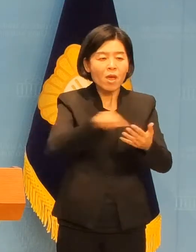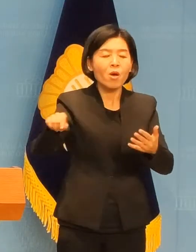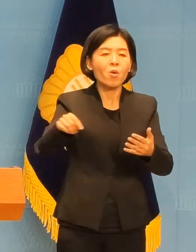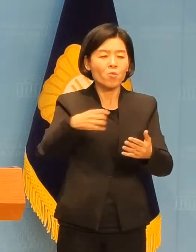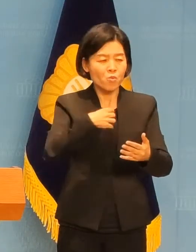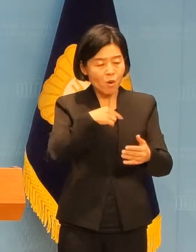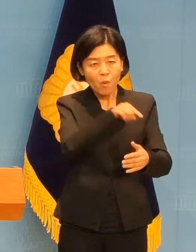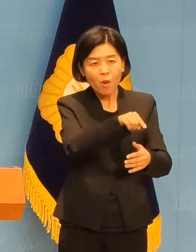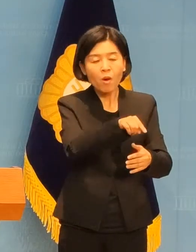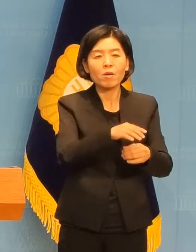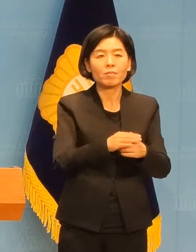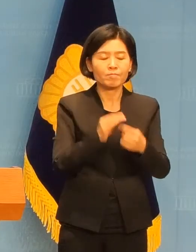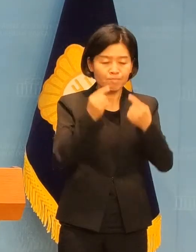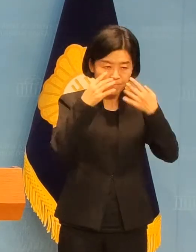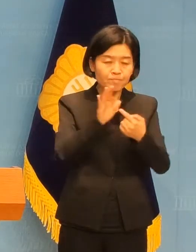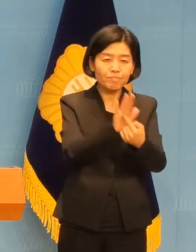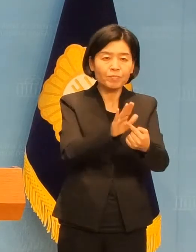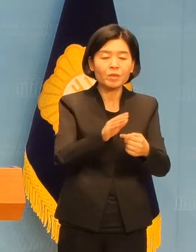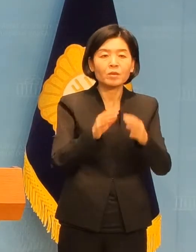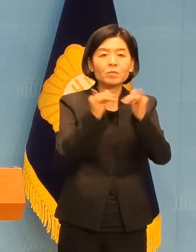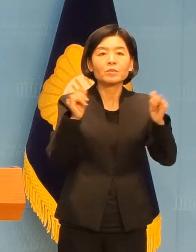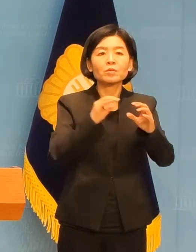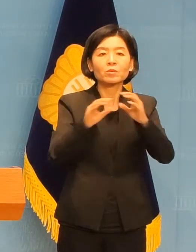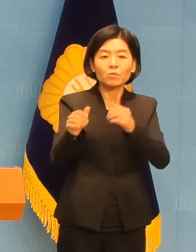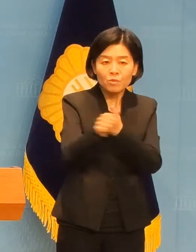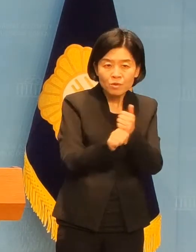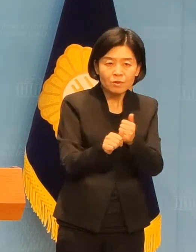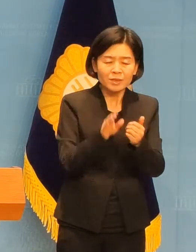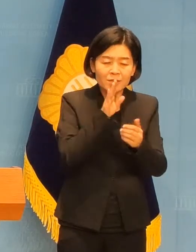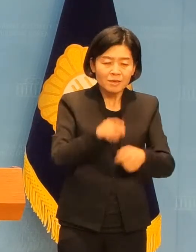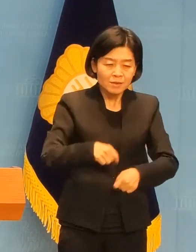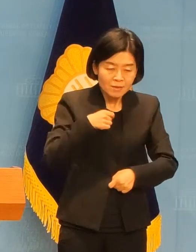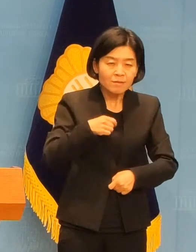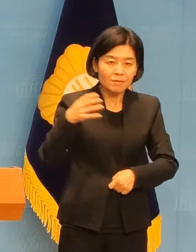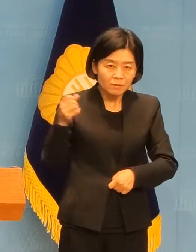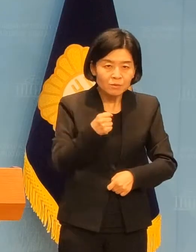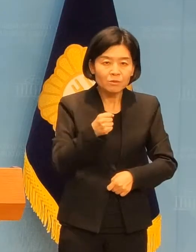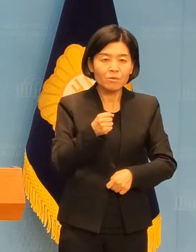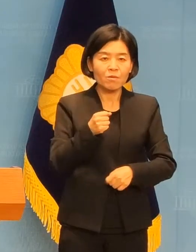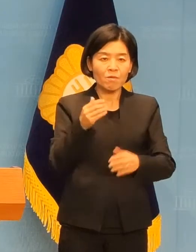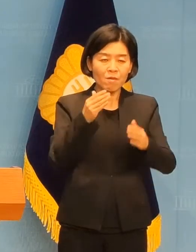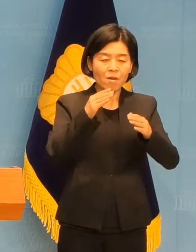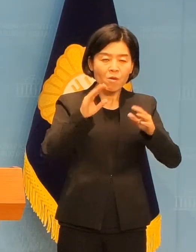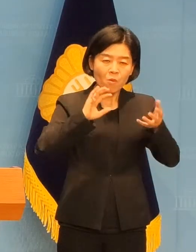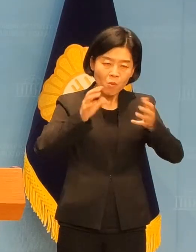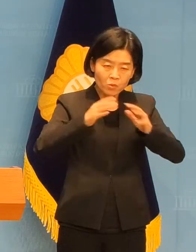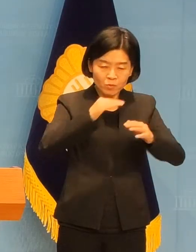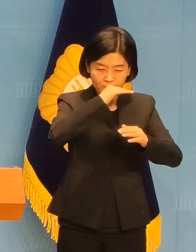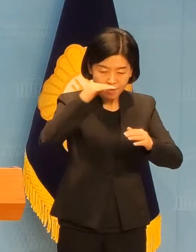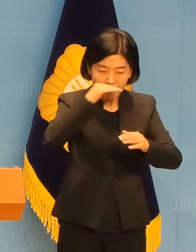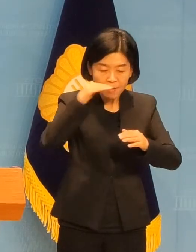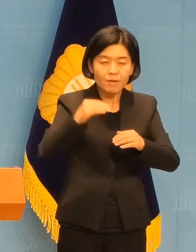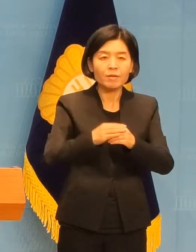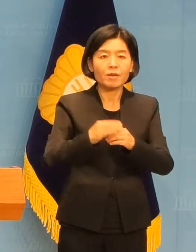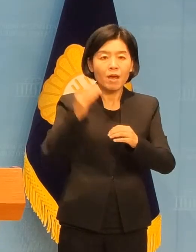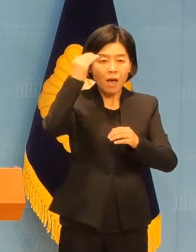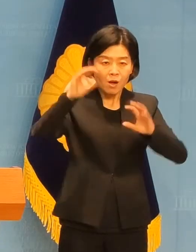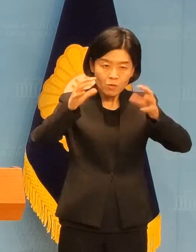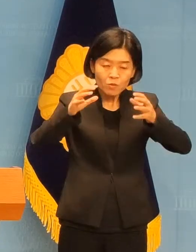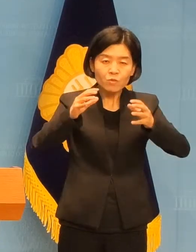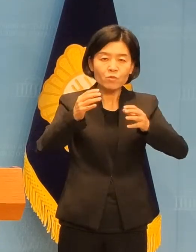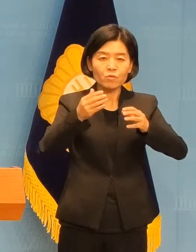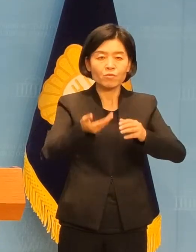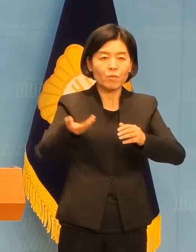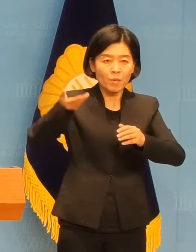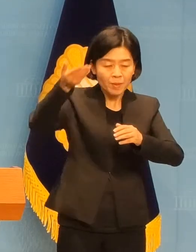한번 말씀드리며 국민소통위원회는 사실에 기반한 건강한 공론장을 지키고 대한민국의 외교적 성과가